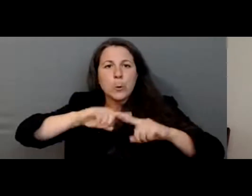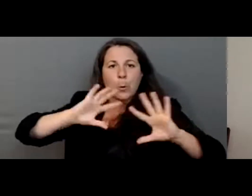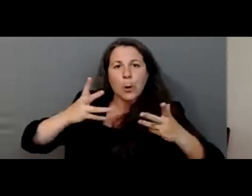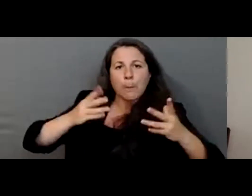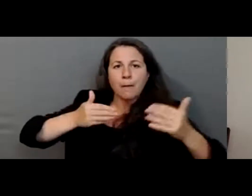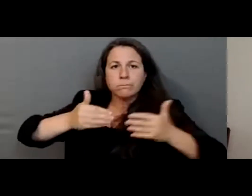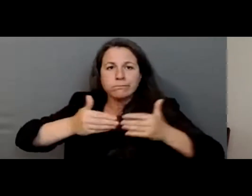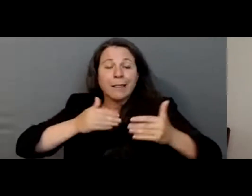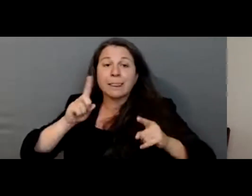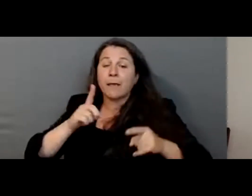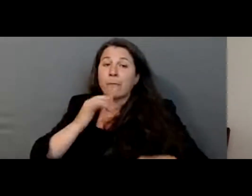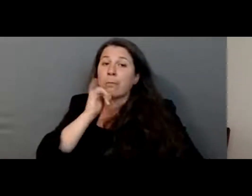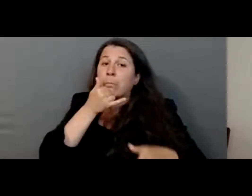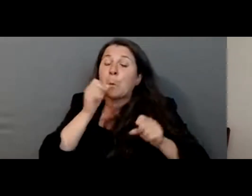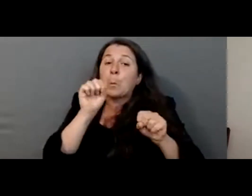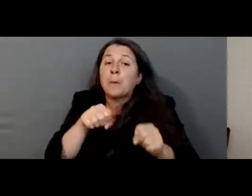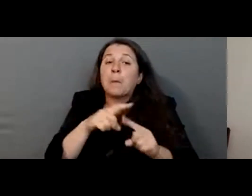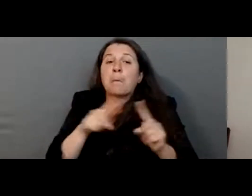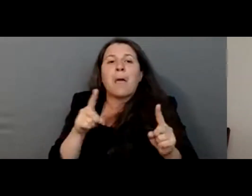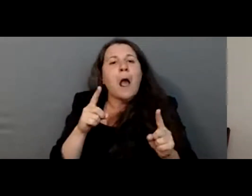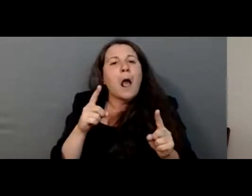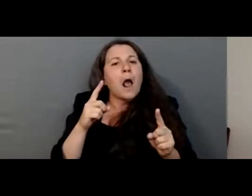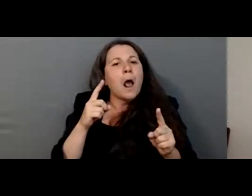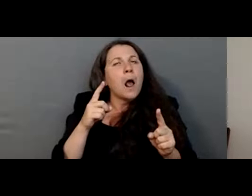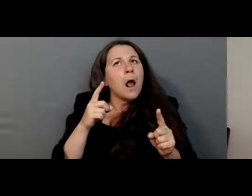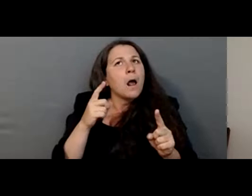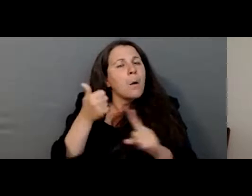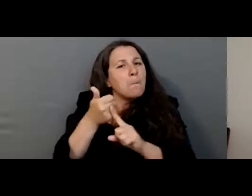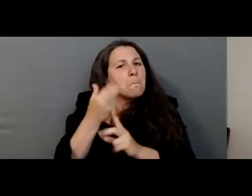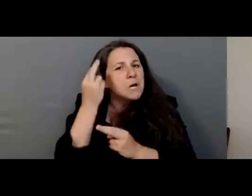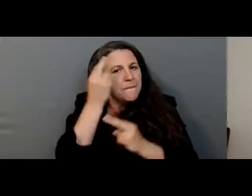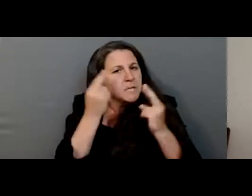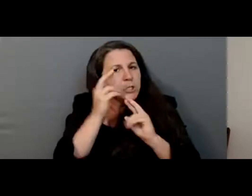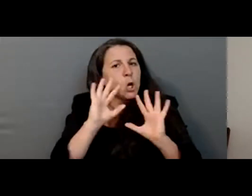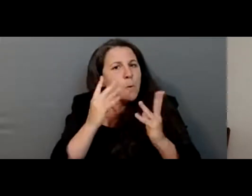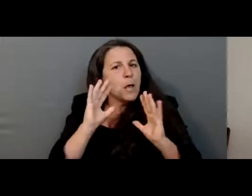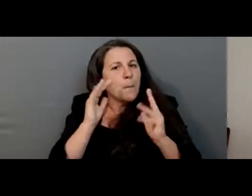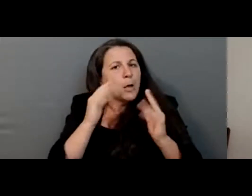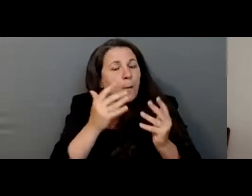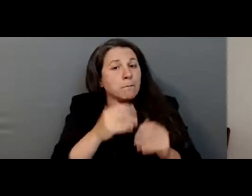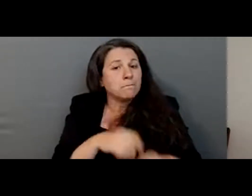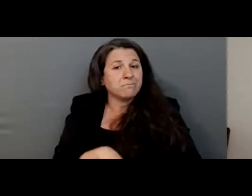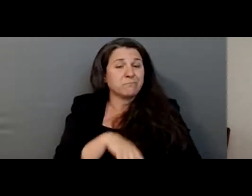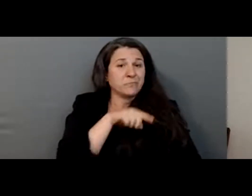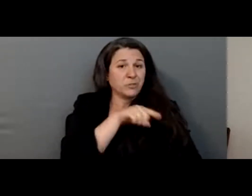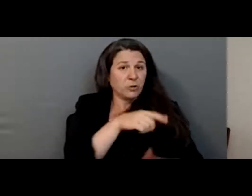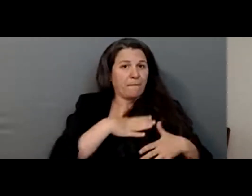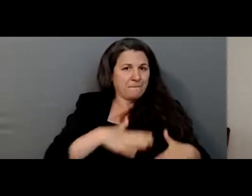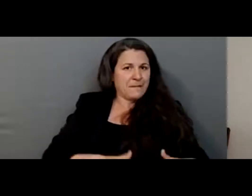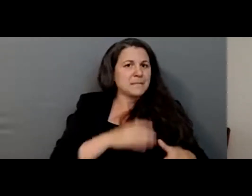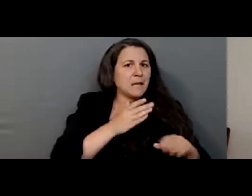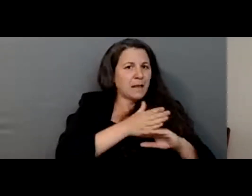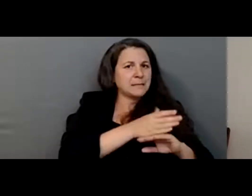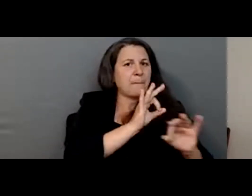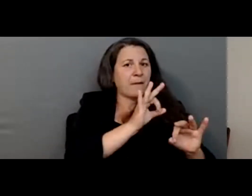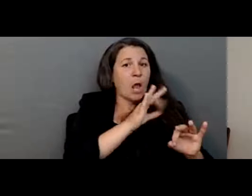en tout cas, c'est quelque chose qui semble particulièrement important. Mais il y a de nombreux autres obstacles qui sont beaucoup plus pernicieux, beaucoup plus